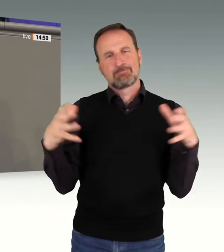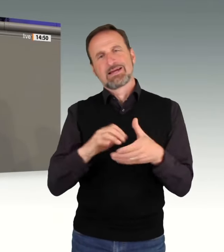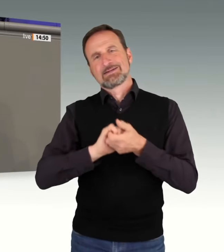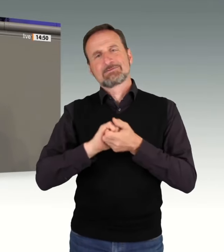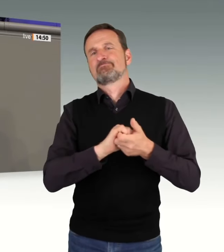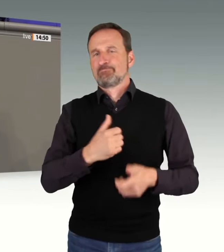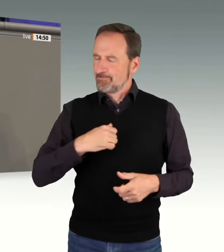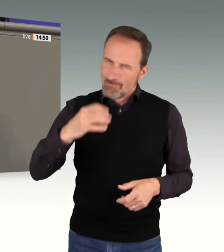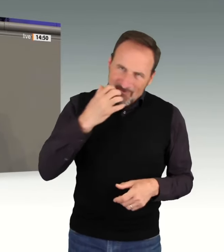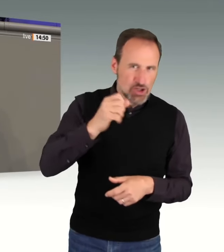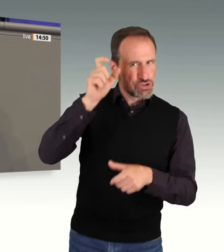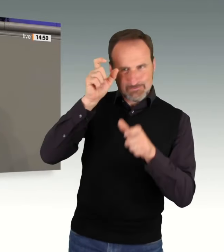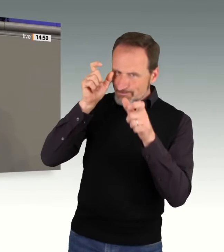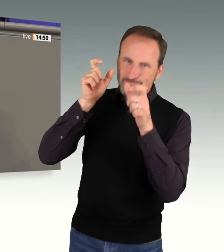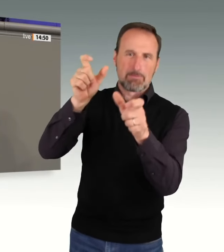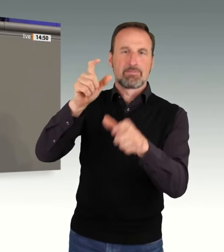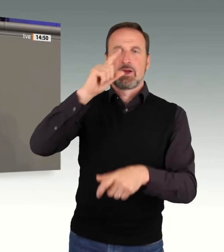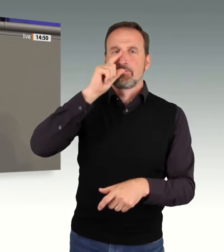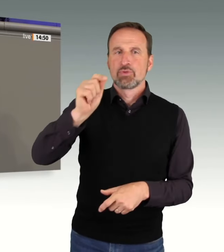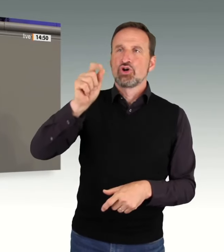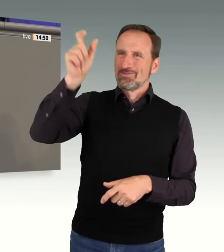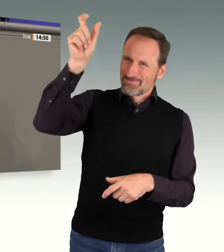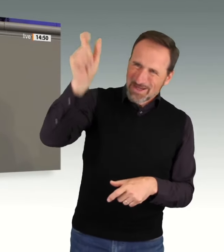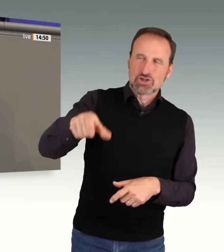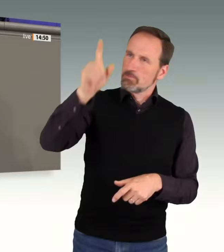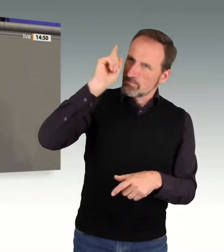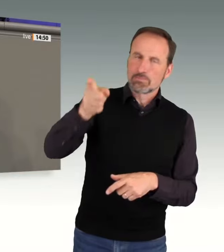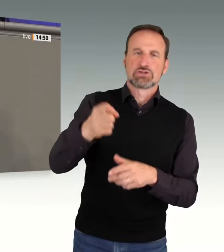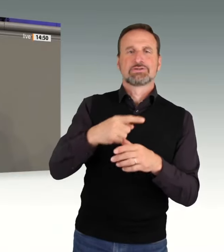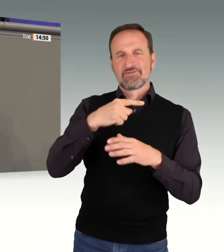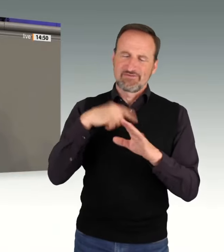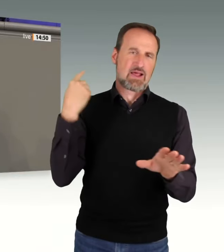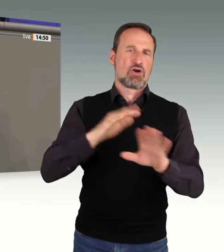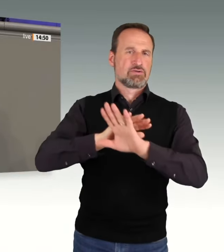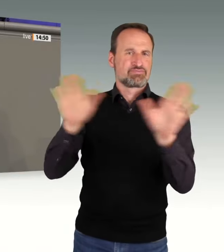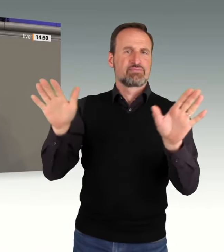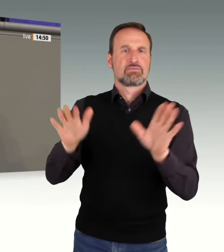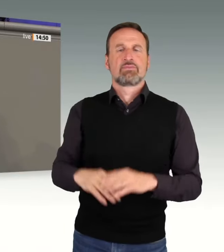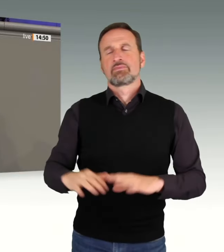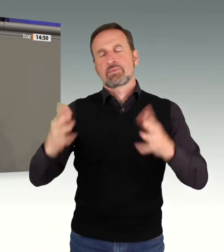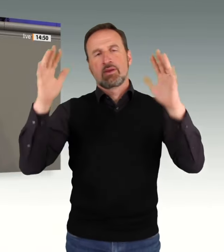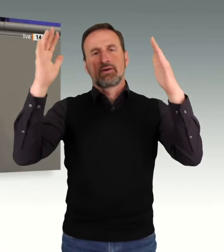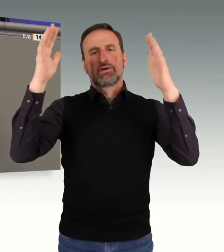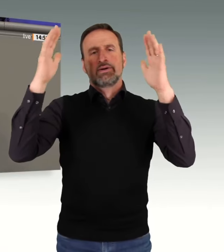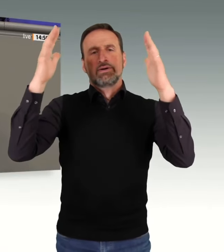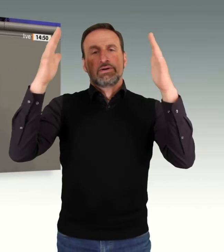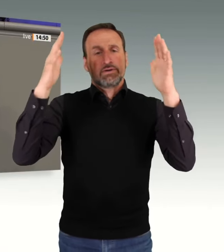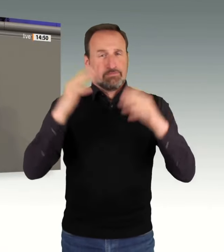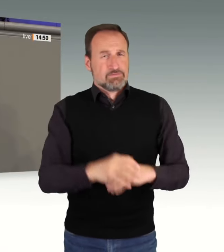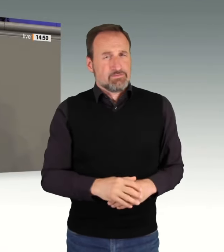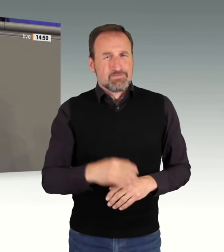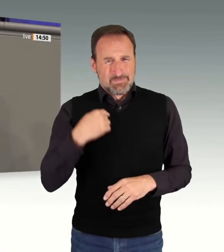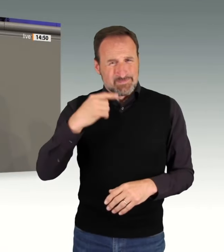erinnern, dass ein oder zwei Jahre vor dem Fall der Berliner Mauer keiner konnte vorausgehen, wie schnell